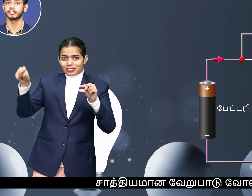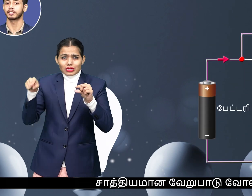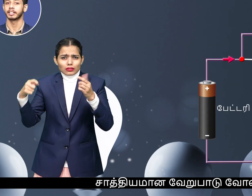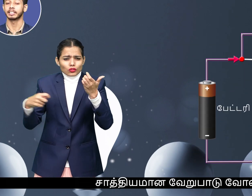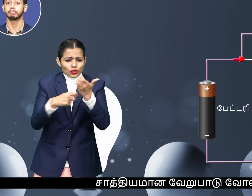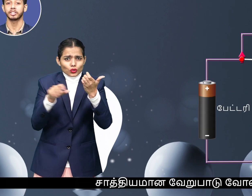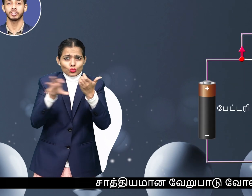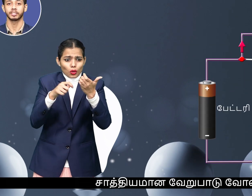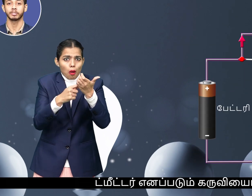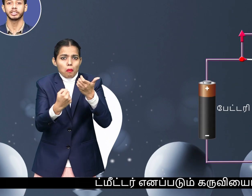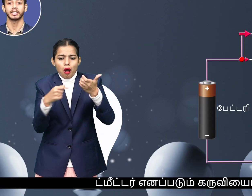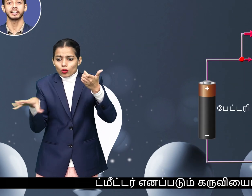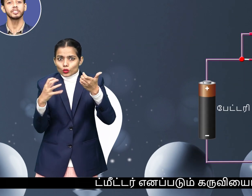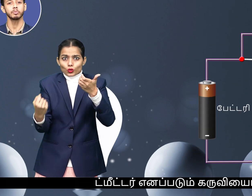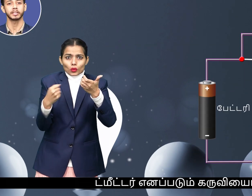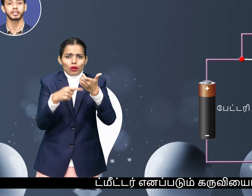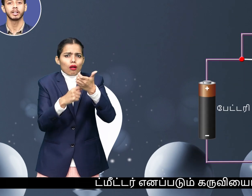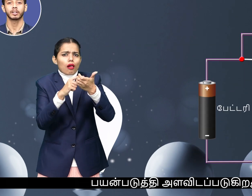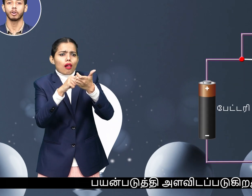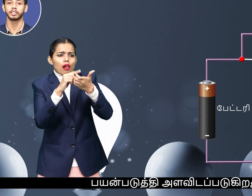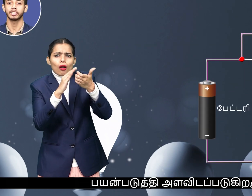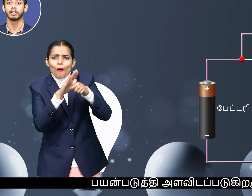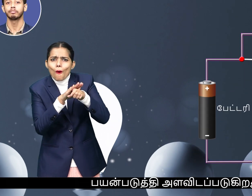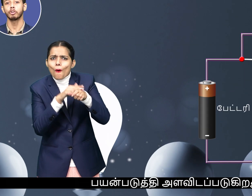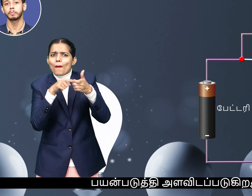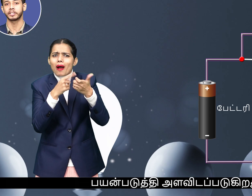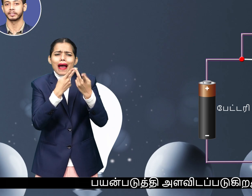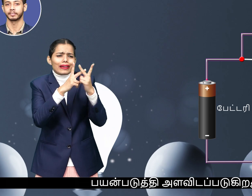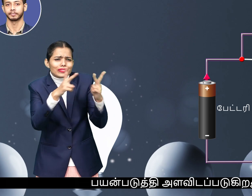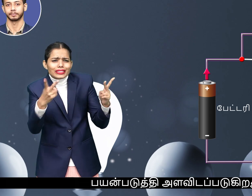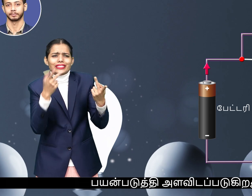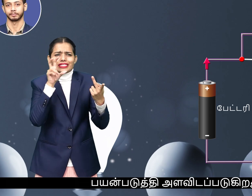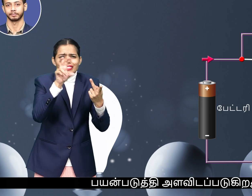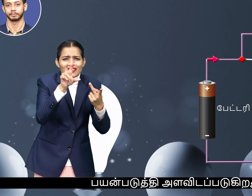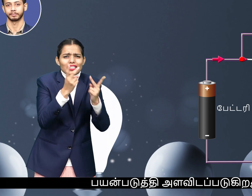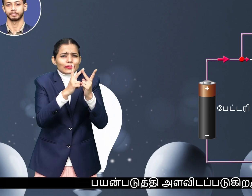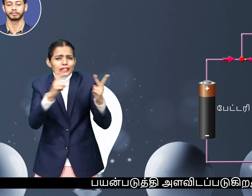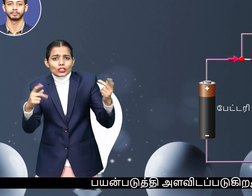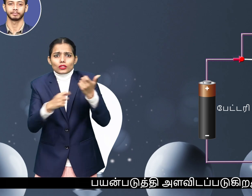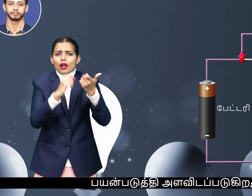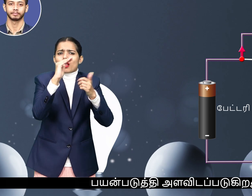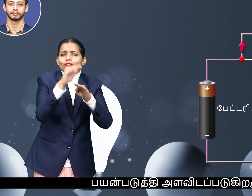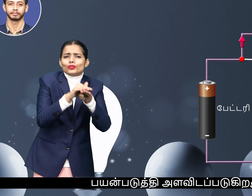மின்னழுத்த வேறுபாடு வோல்ட்மீட்டர் எனப்படும் கருவியை பயன்படுத்தி அளவிடப்படுகிறது.